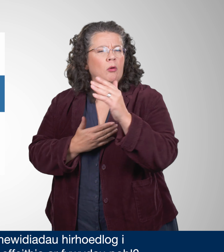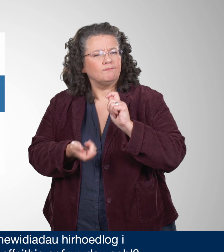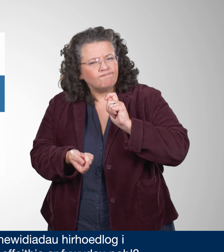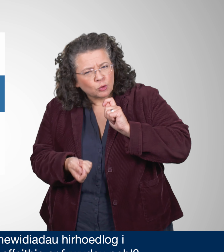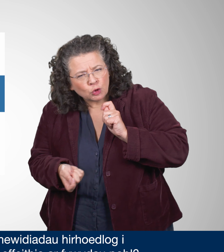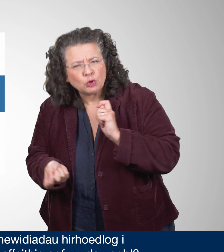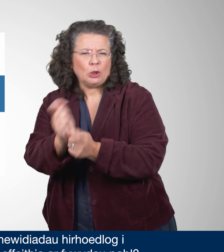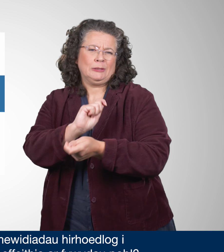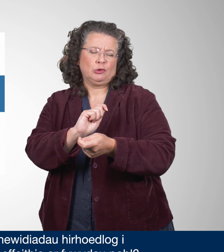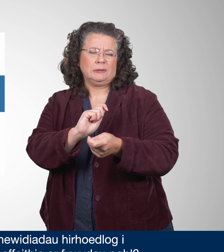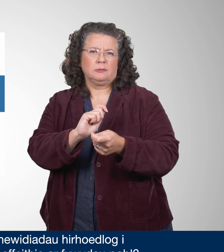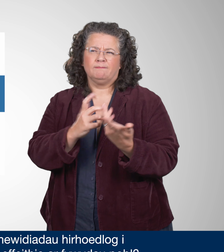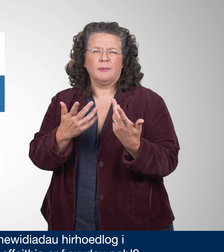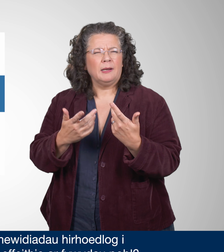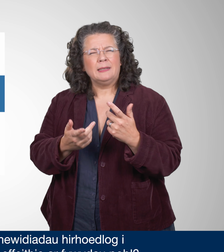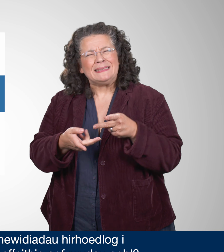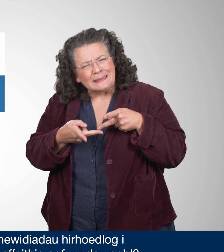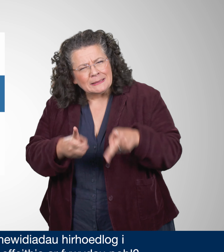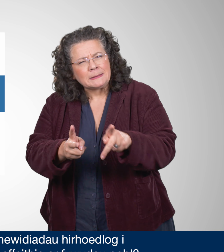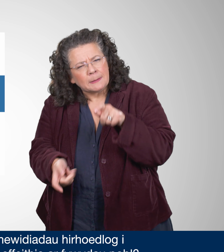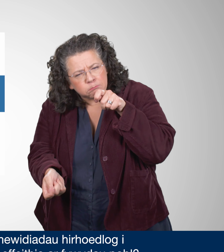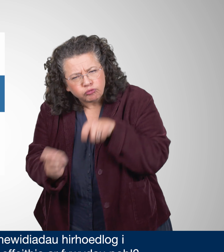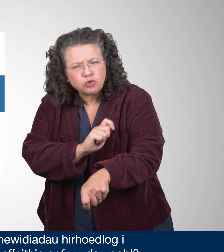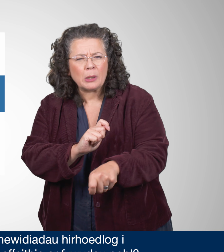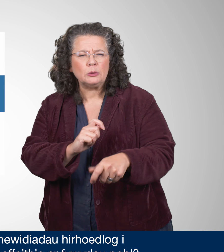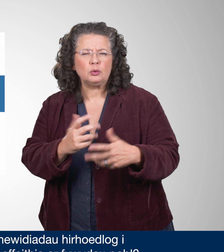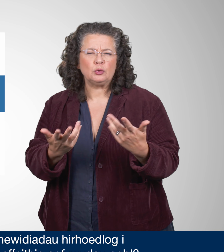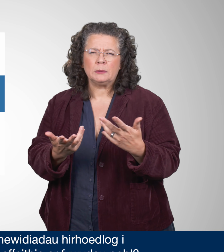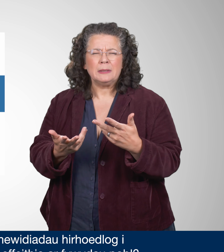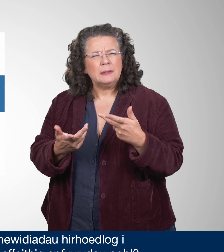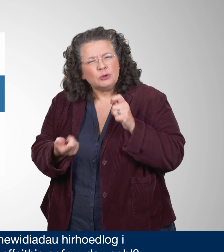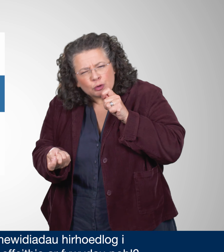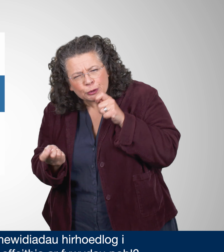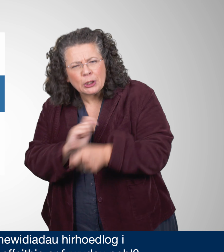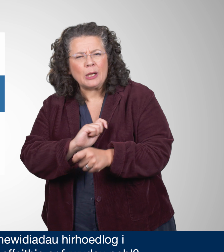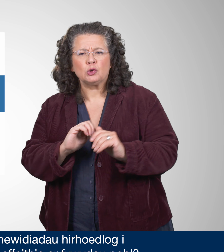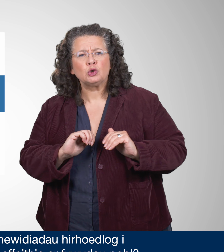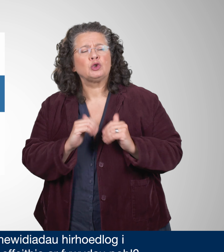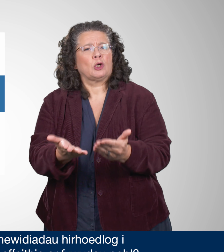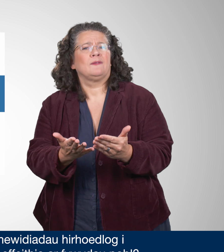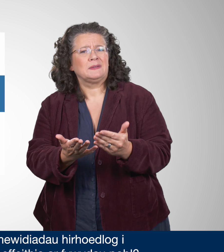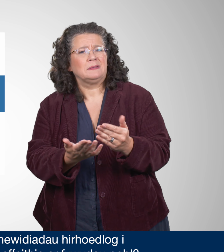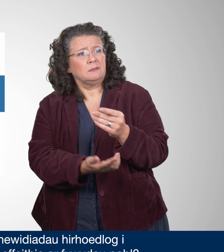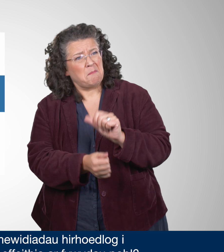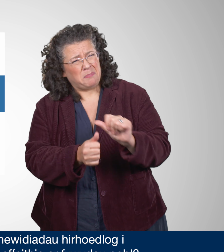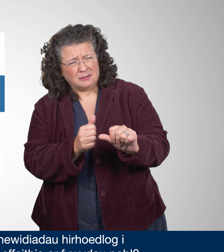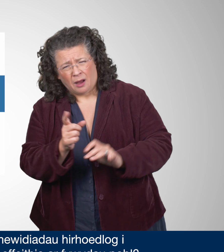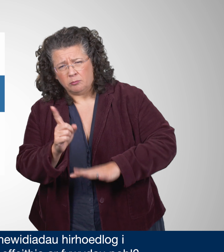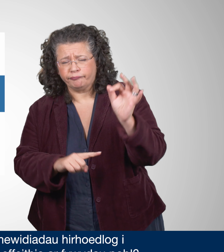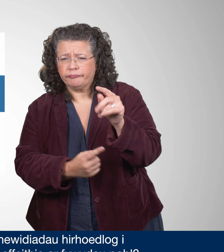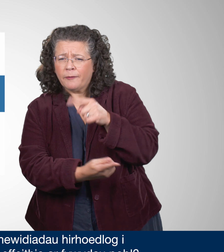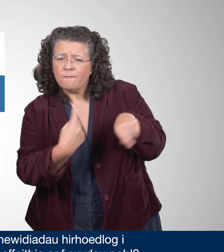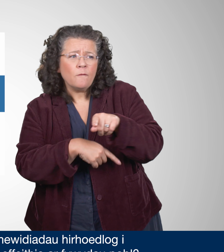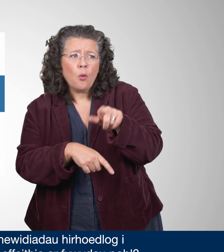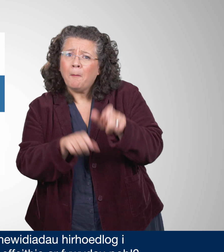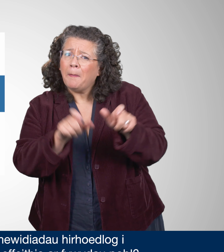Ydych chi'n edrych i wneud newidiadau hir-hoedlog i